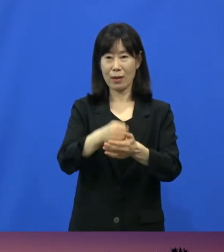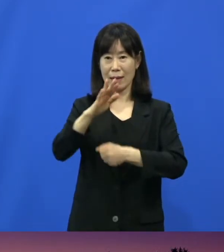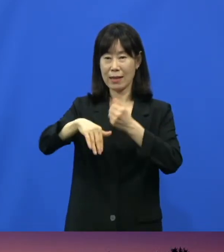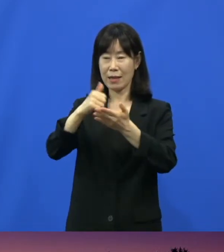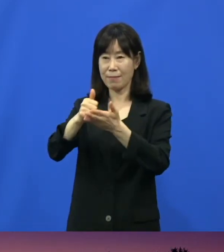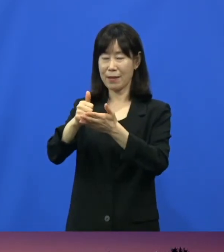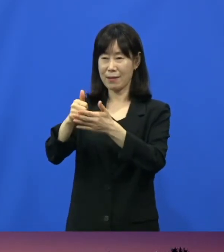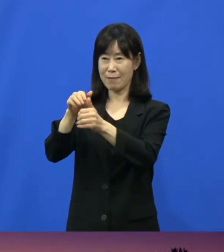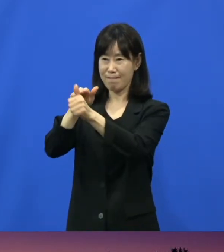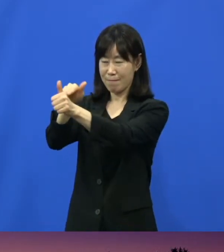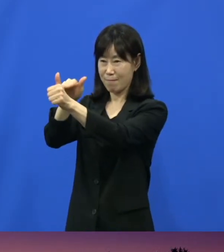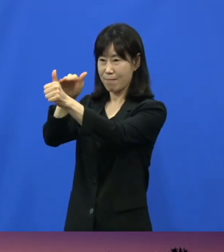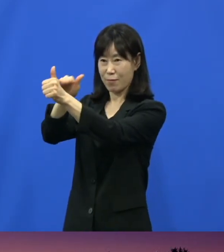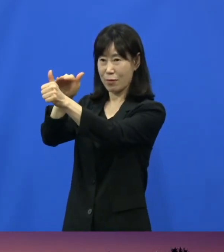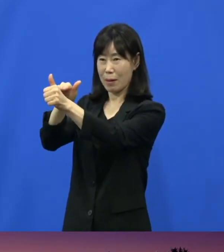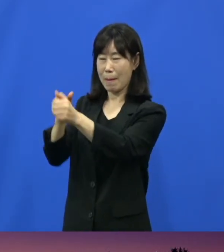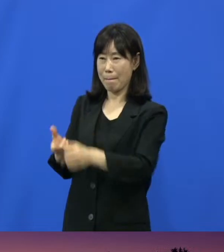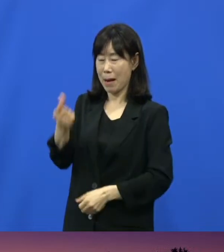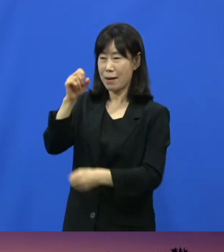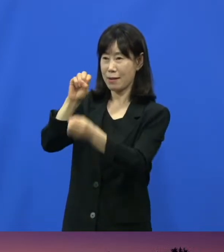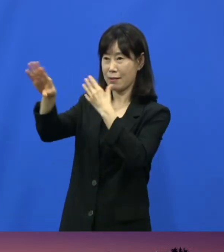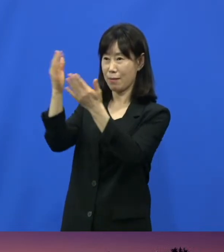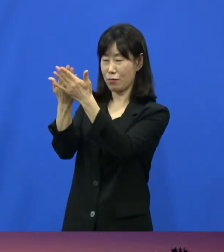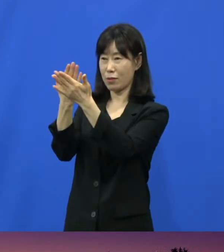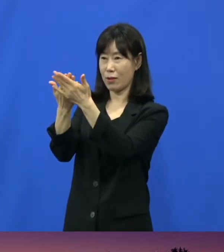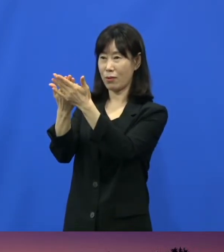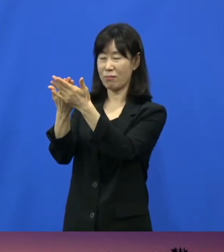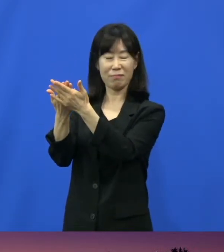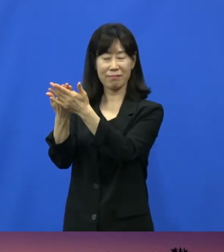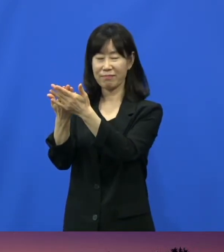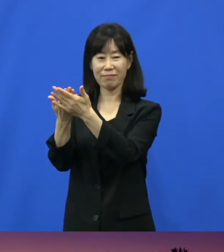여러분, 여기에서는 우리의 기도를 배울 수가 없어요.